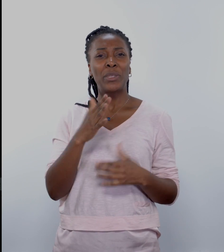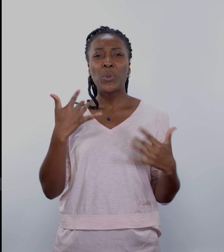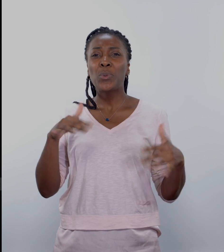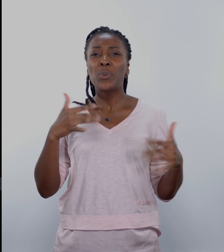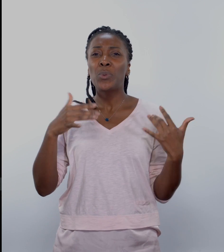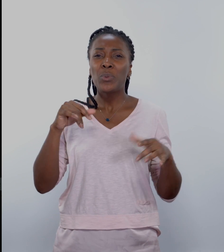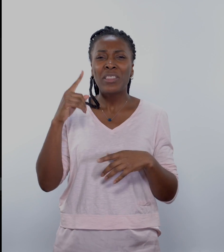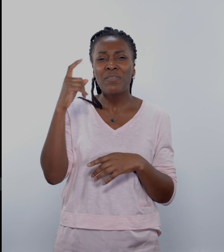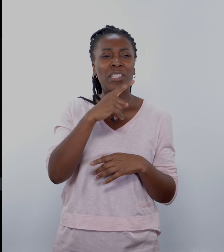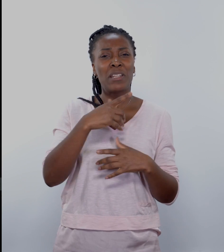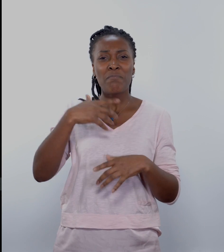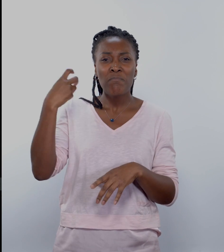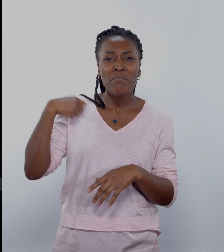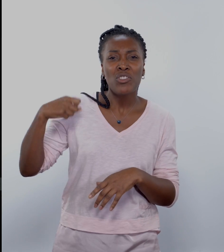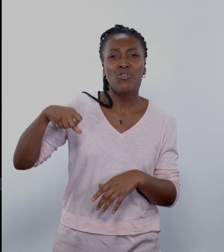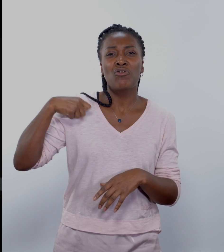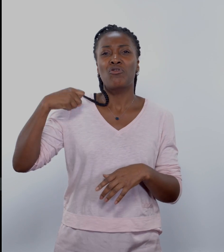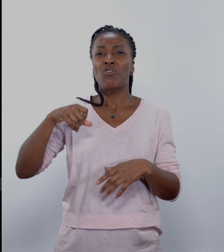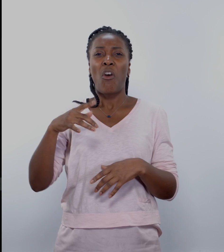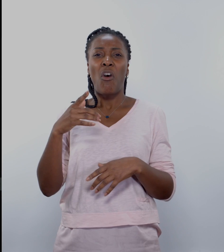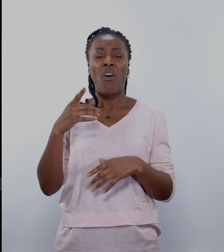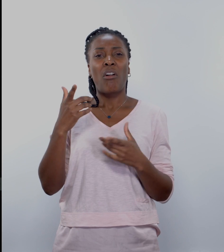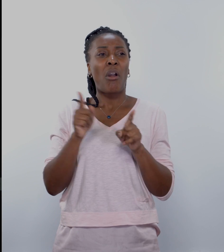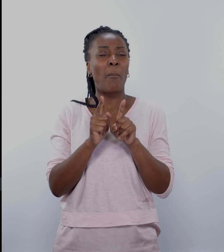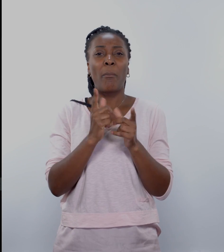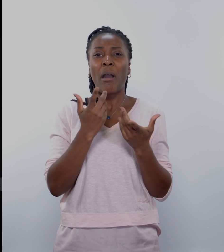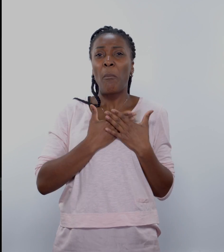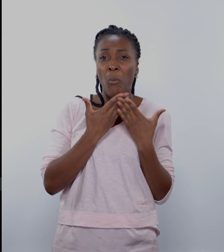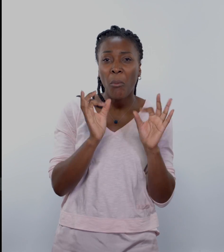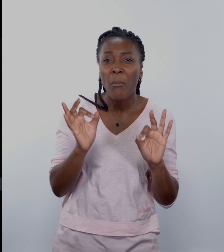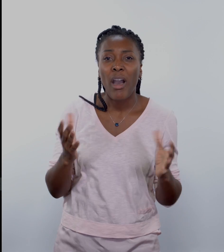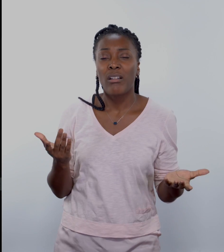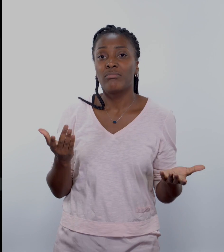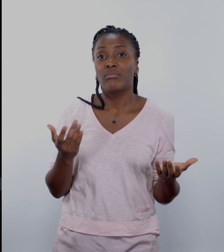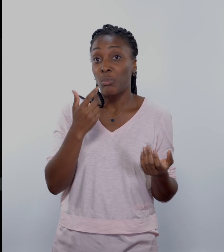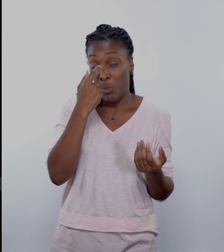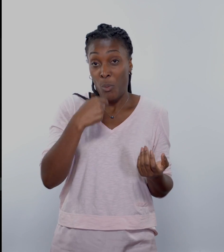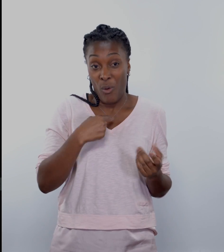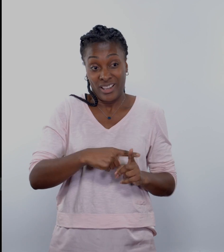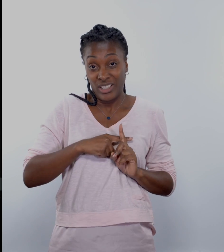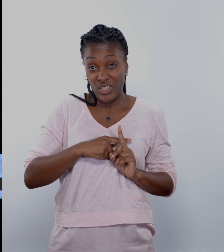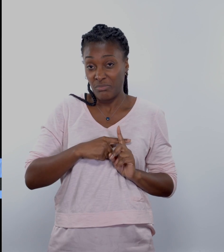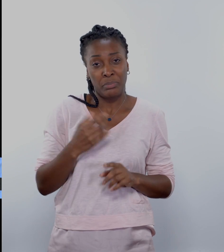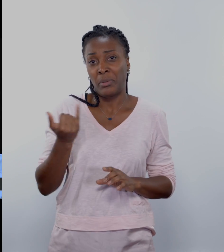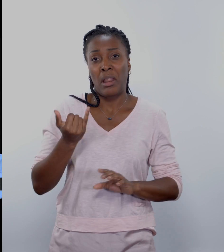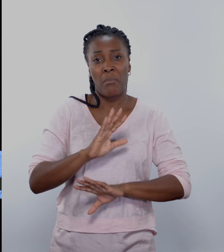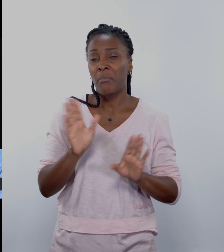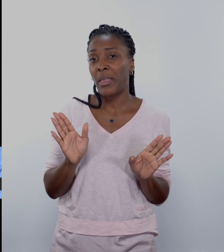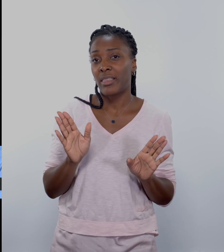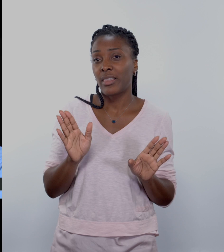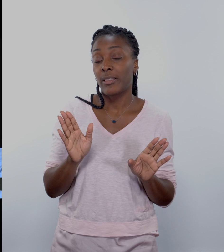religion obscurantiste, une religion crédule. Pour moi, il n'y avait vraiment aucune raison d'être chrétien. C'est